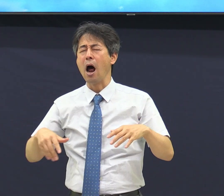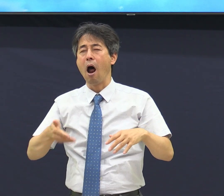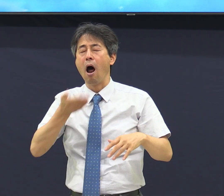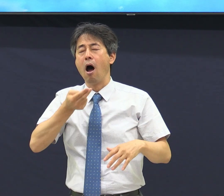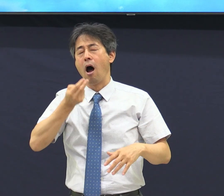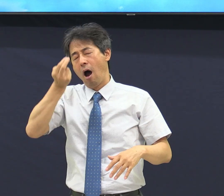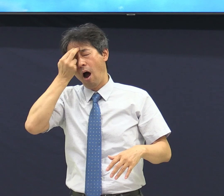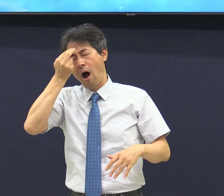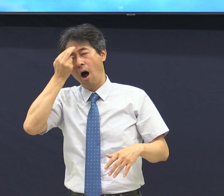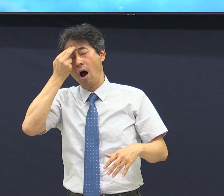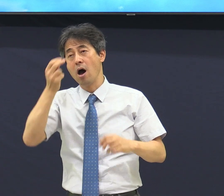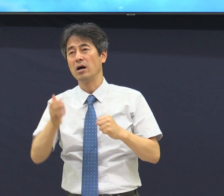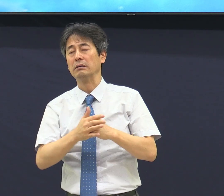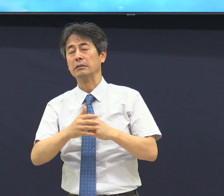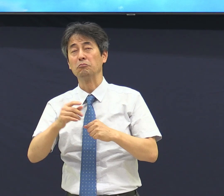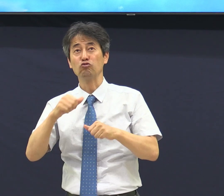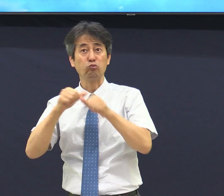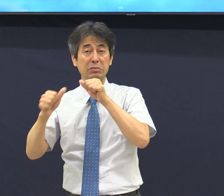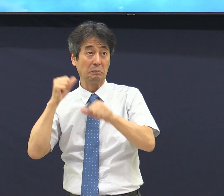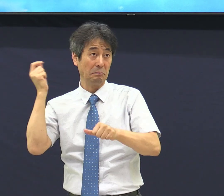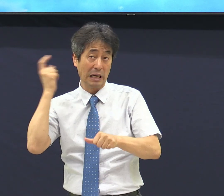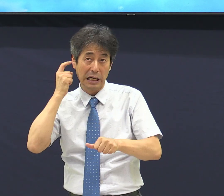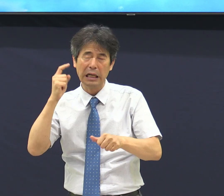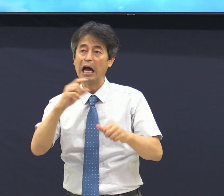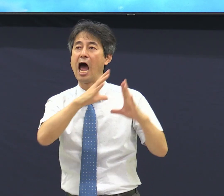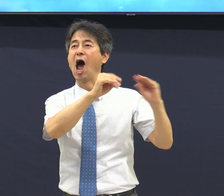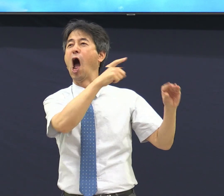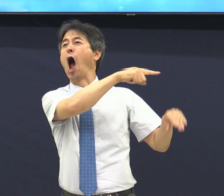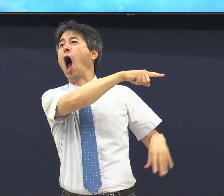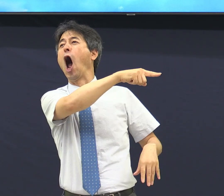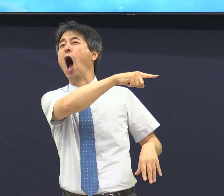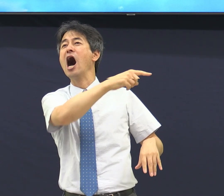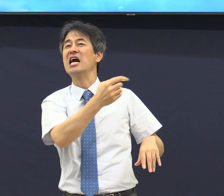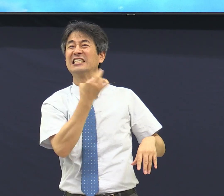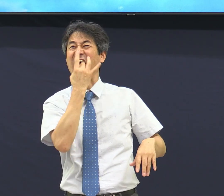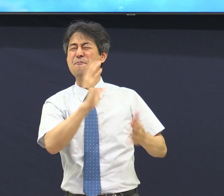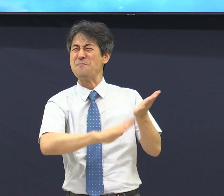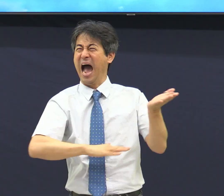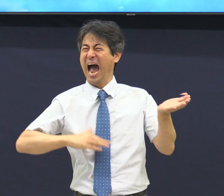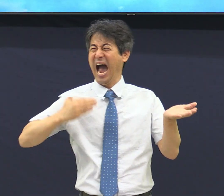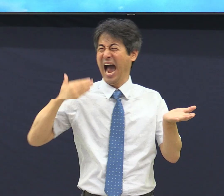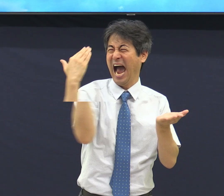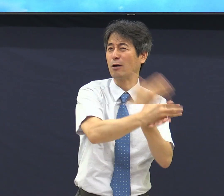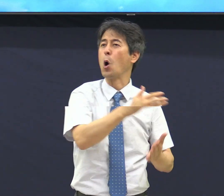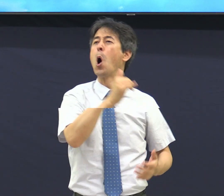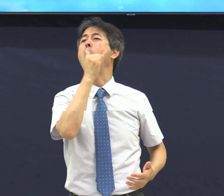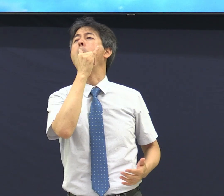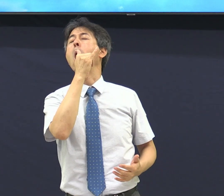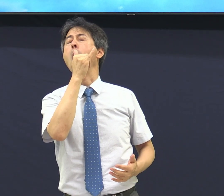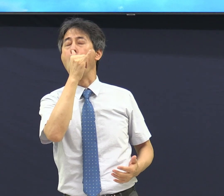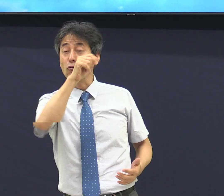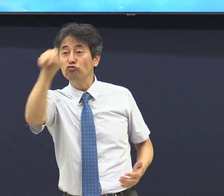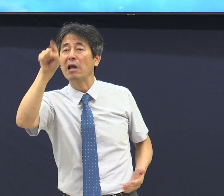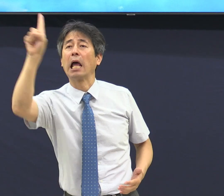가뭄에 시달리고 또한 흉년이 있다라는 것이죠. 그런데